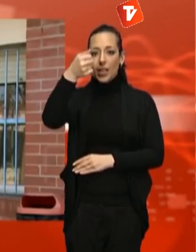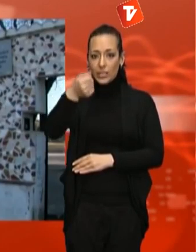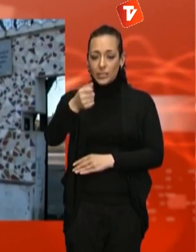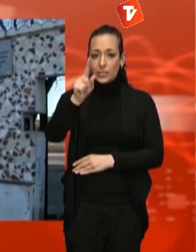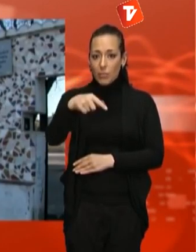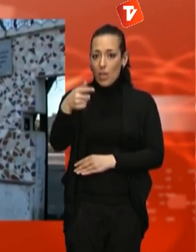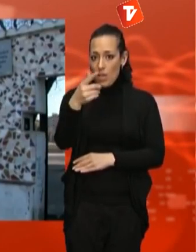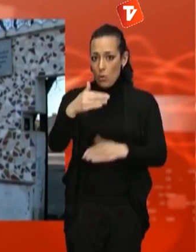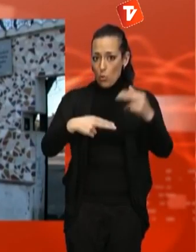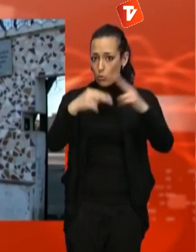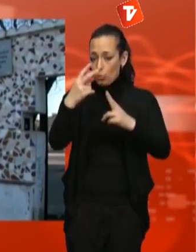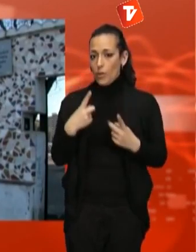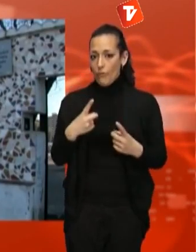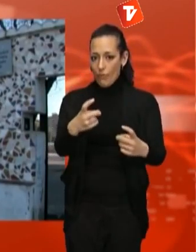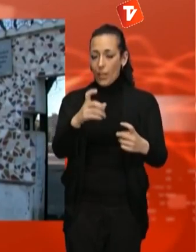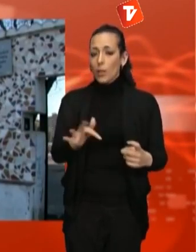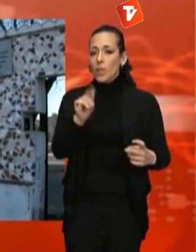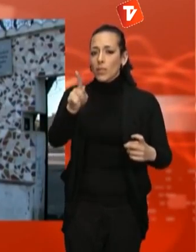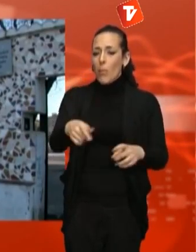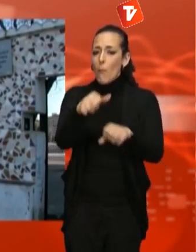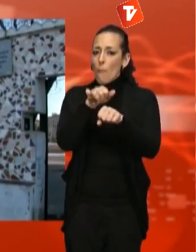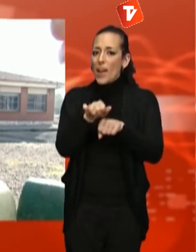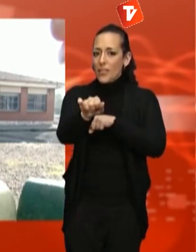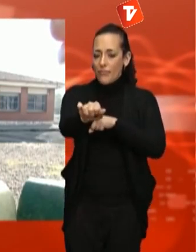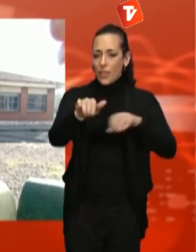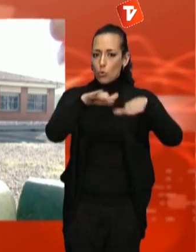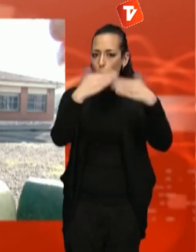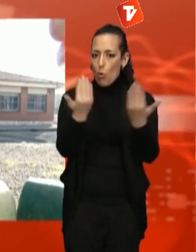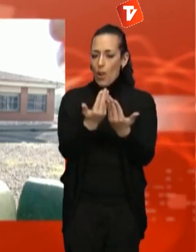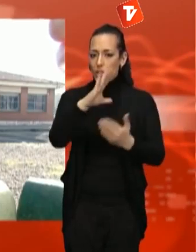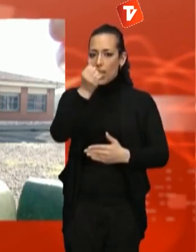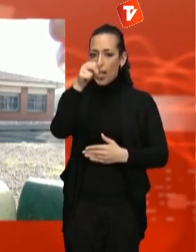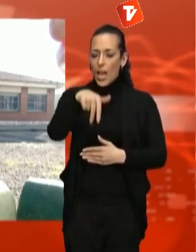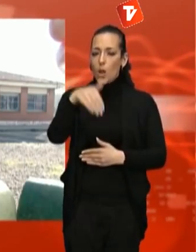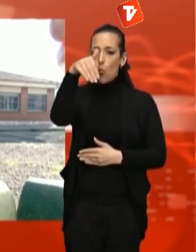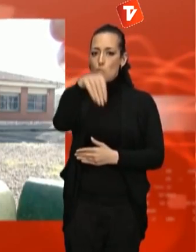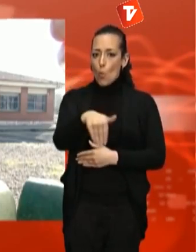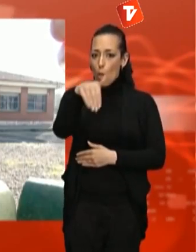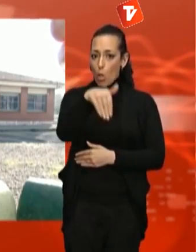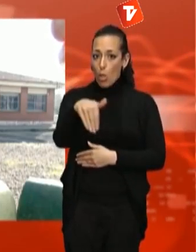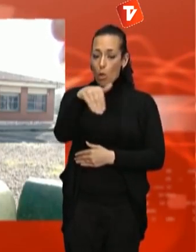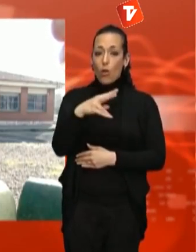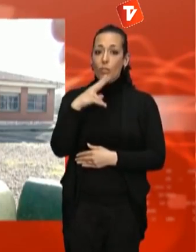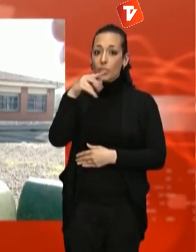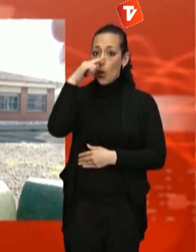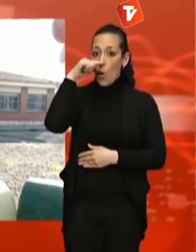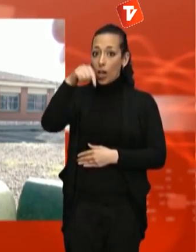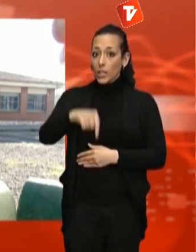manifest presentat per l'escola Can Molló contra la decisió de la Generalitat de tancar el centre a final de curs.